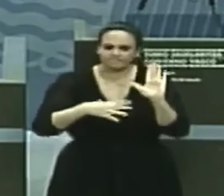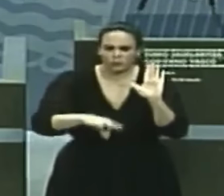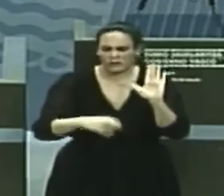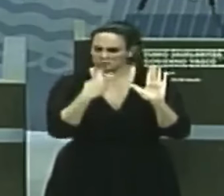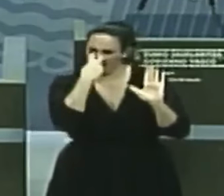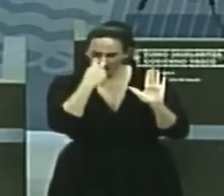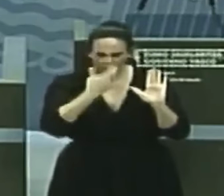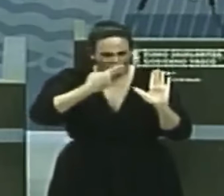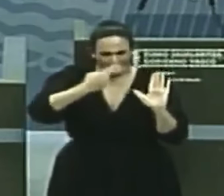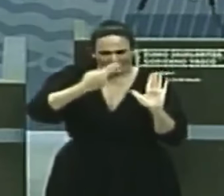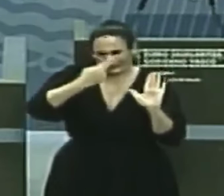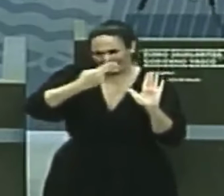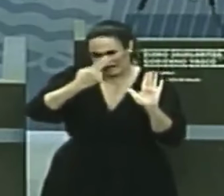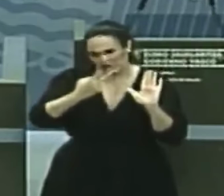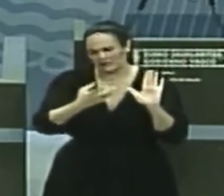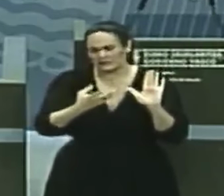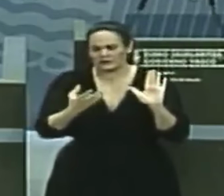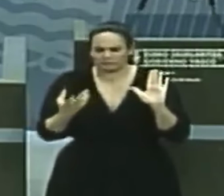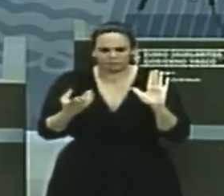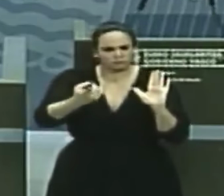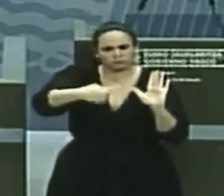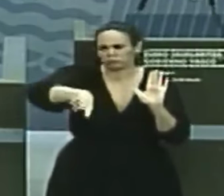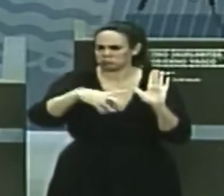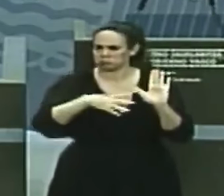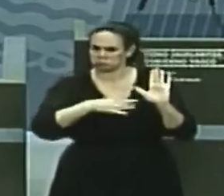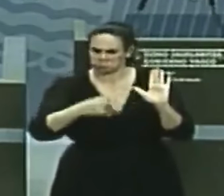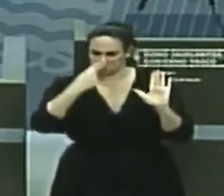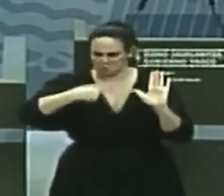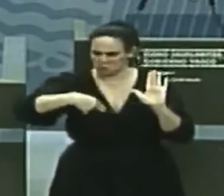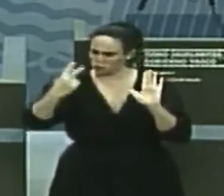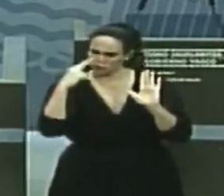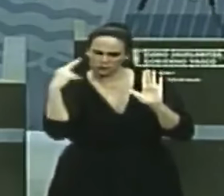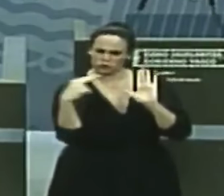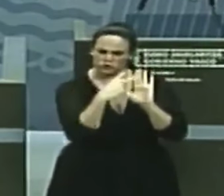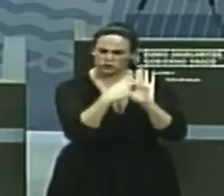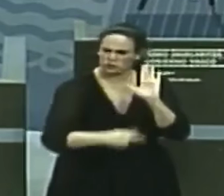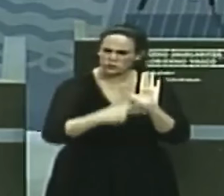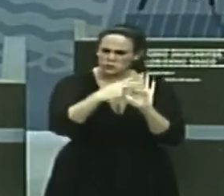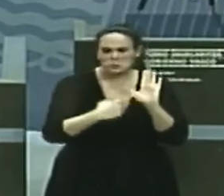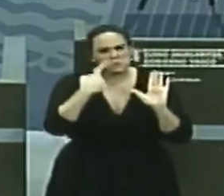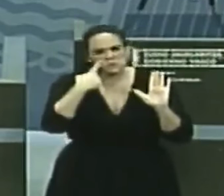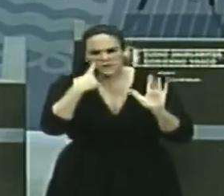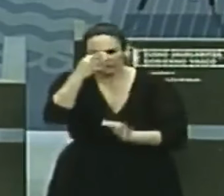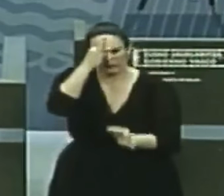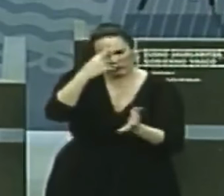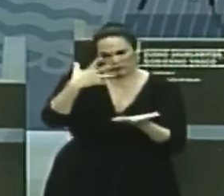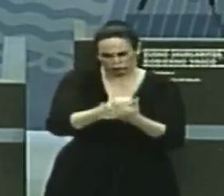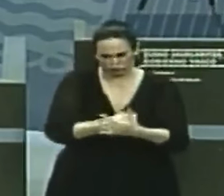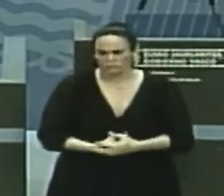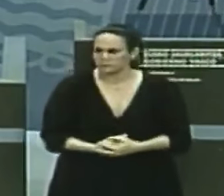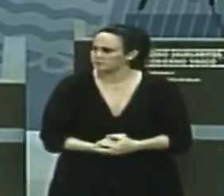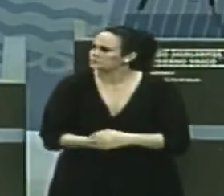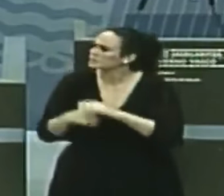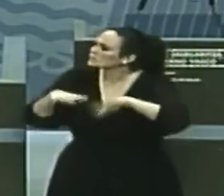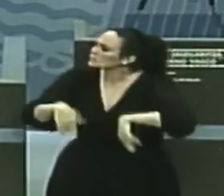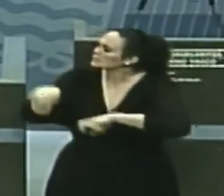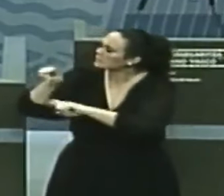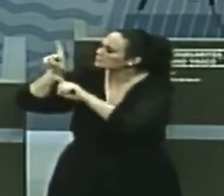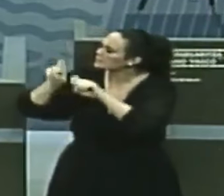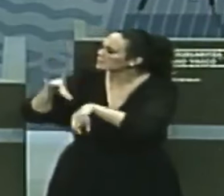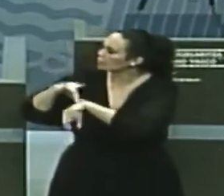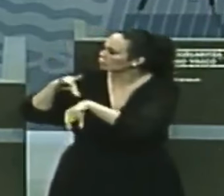muy interesante que está a su disposición para lo que creen oportuno y para consultar e consultar todos estos detalles y una última pregunta para el